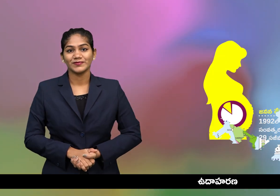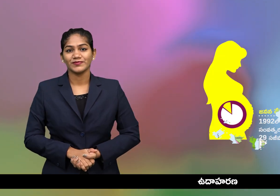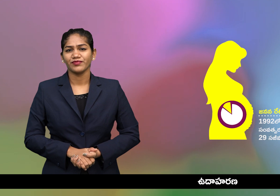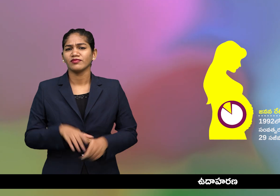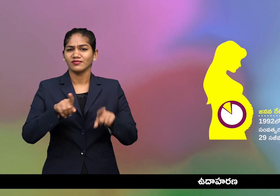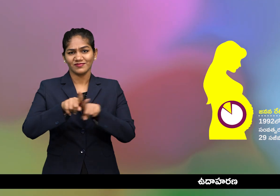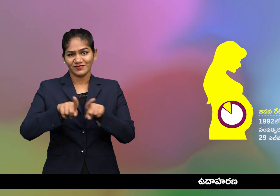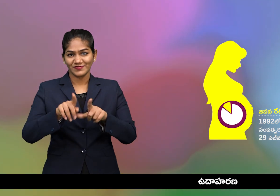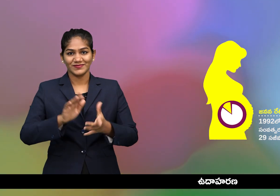ఉదాహరణ: